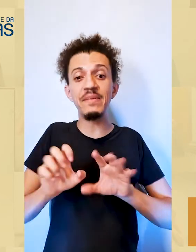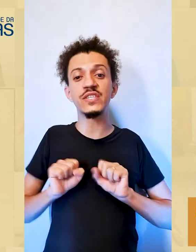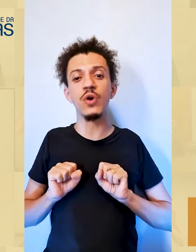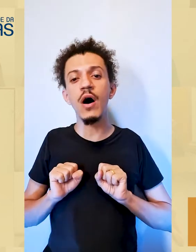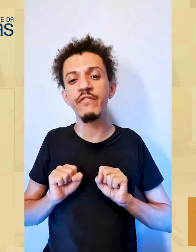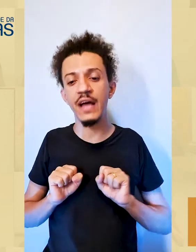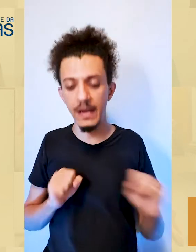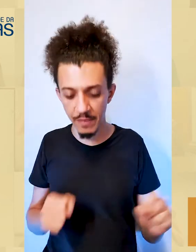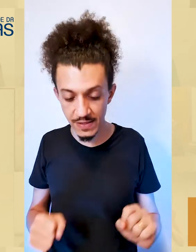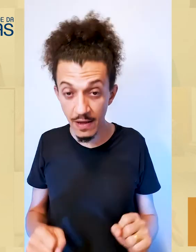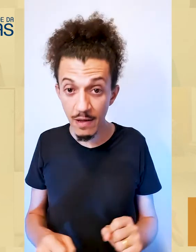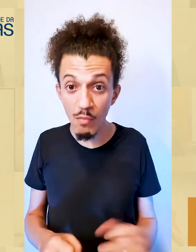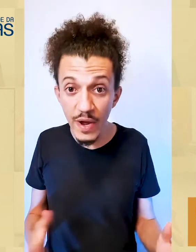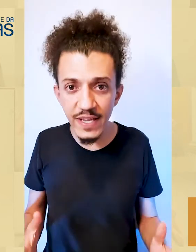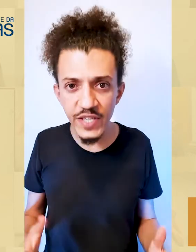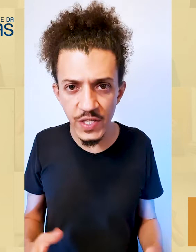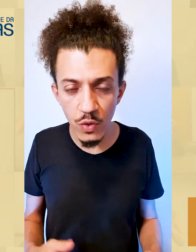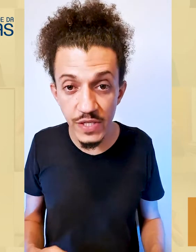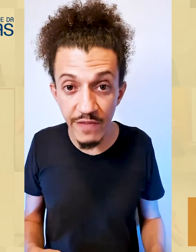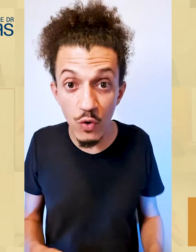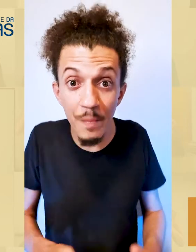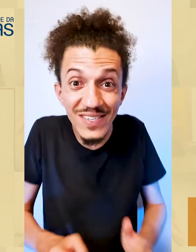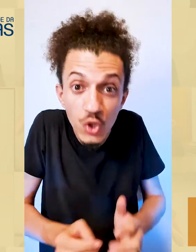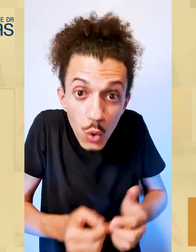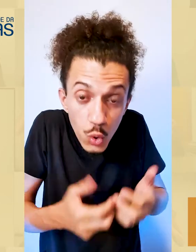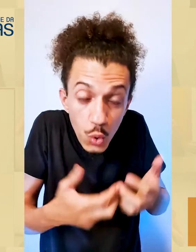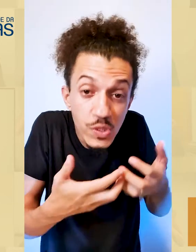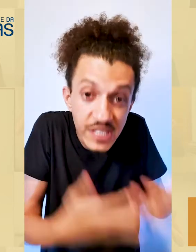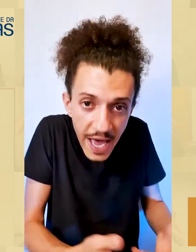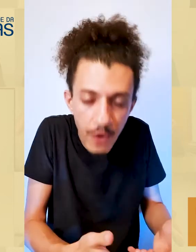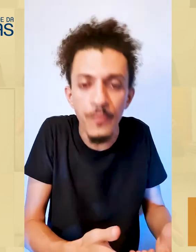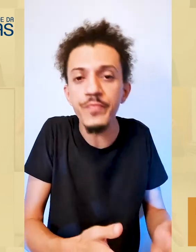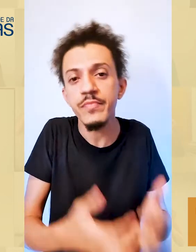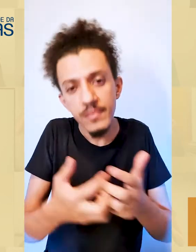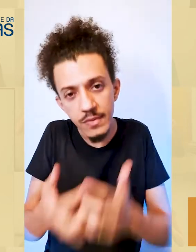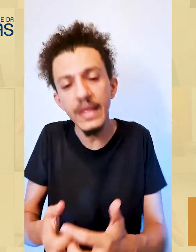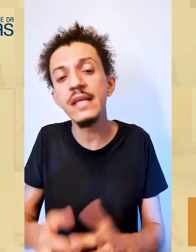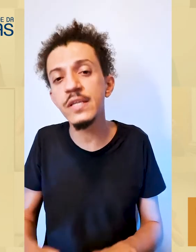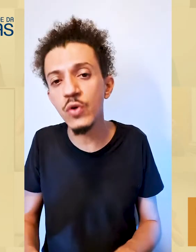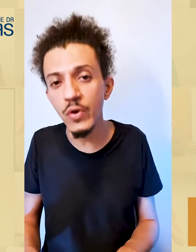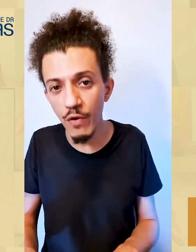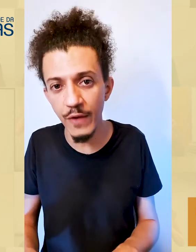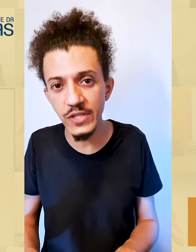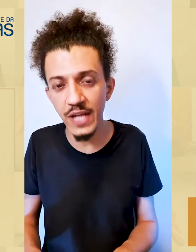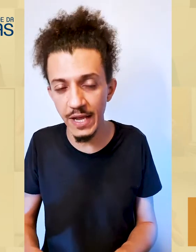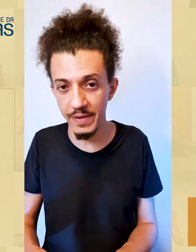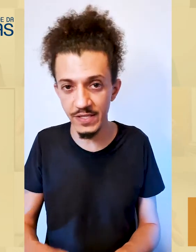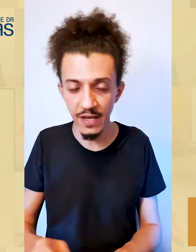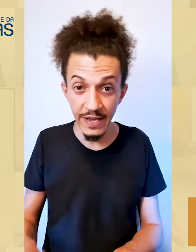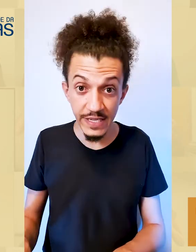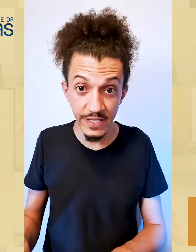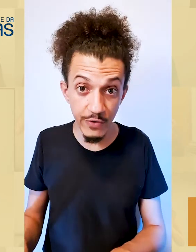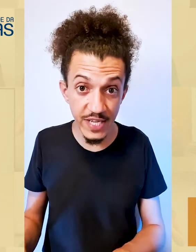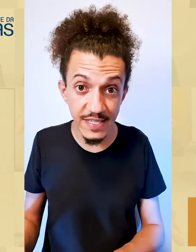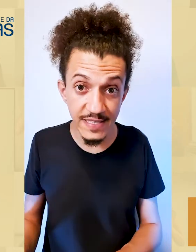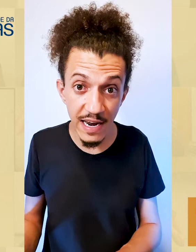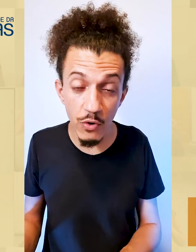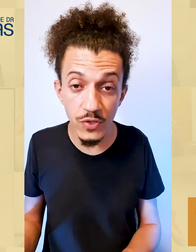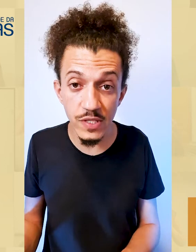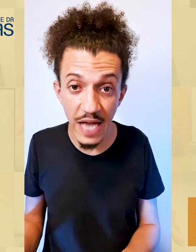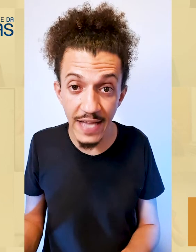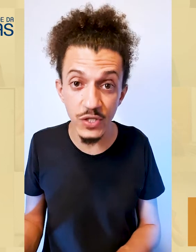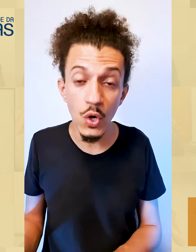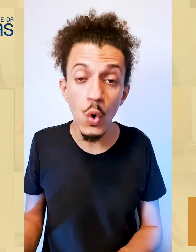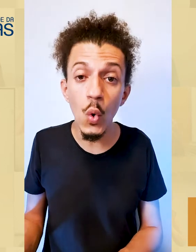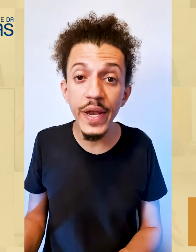eles absorvem a Libras. Muita gente, inclusive, começou do zero e se tornou fluente na Libras. Se você acessar lá o